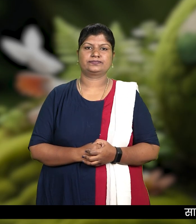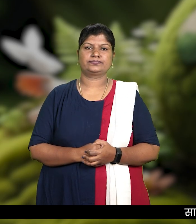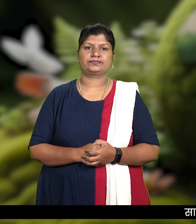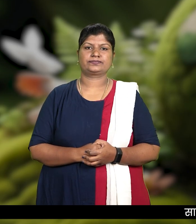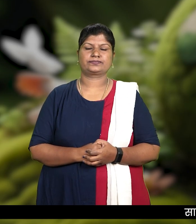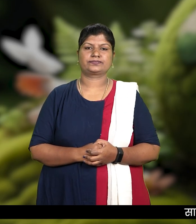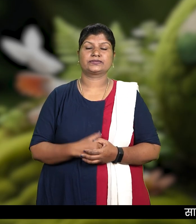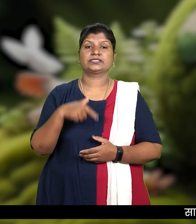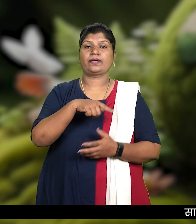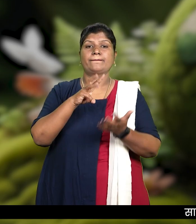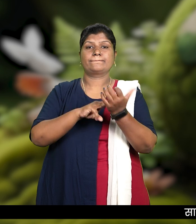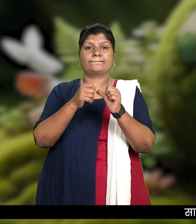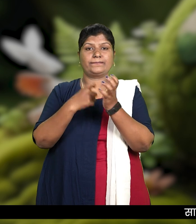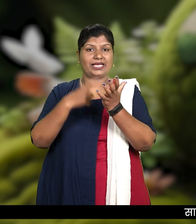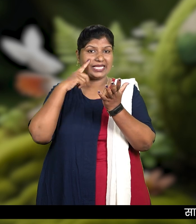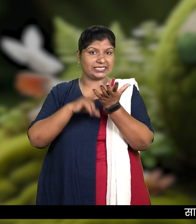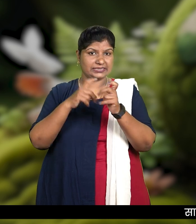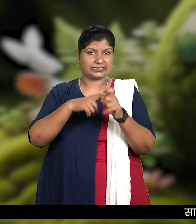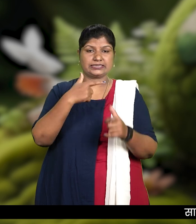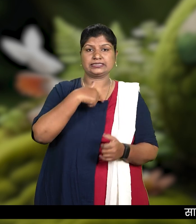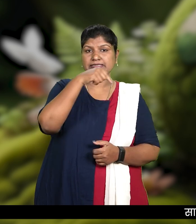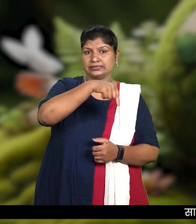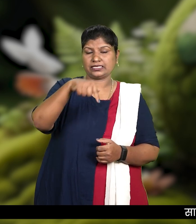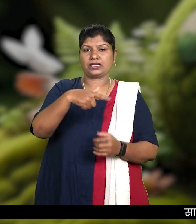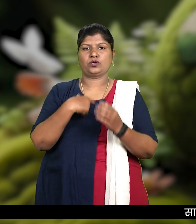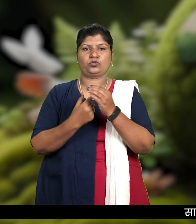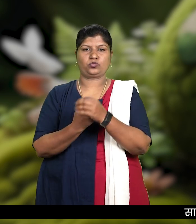सागरी परिसंस्थांमध्ये सागरी वनस्पती वाढतात.